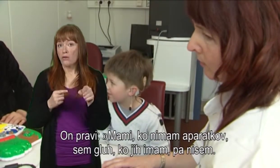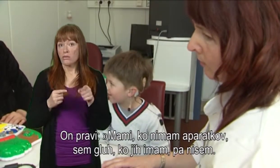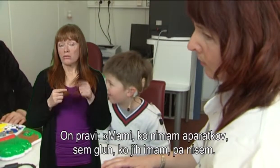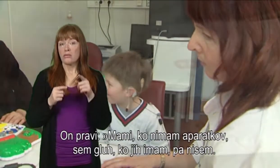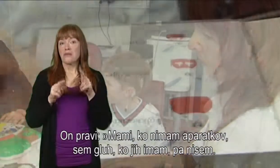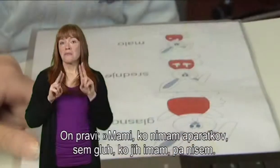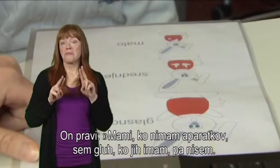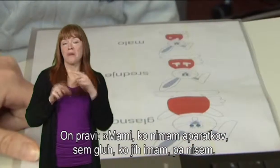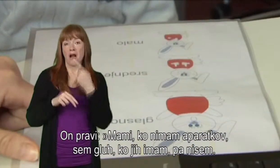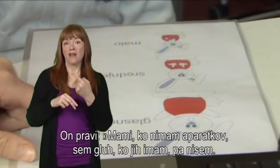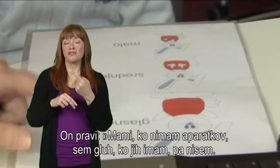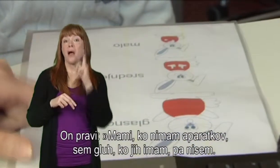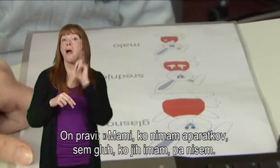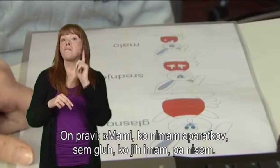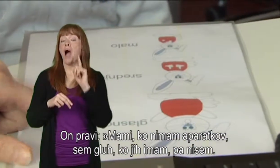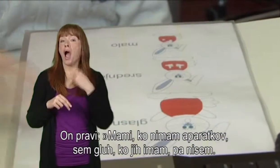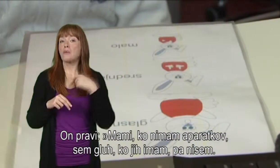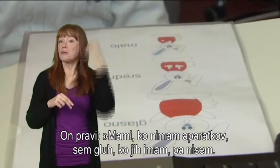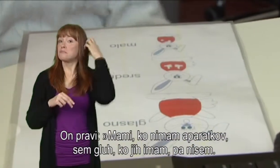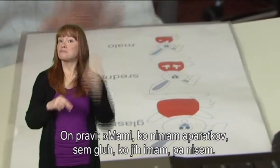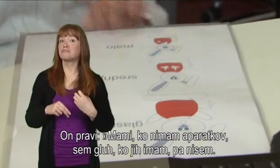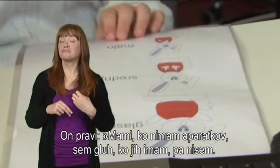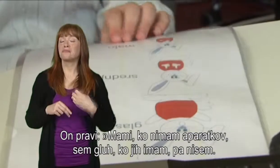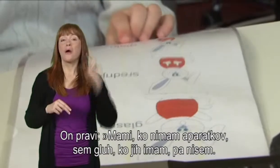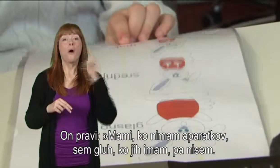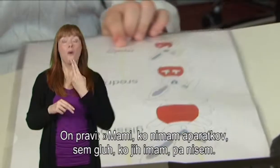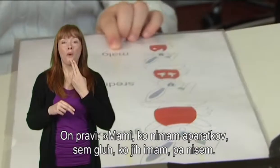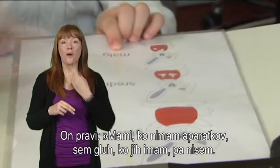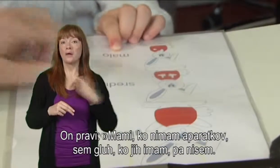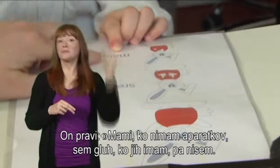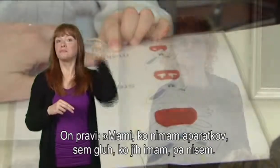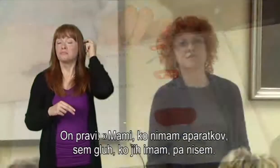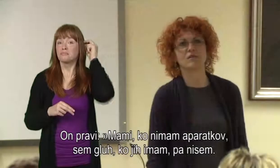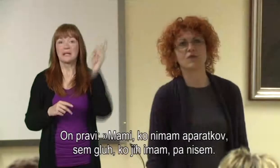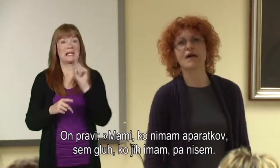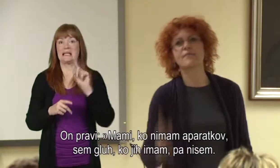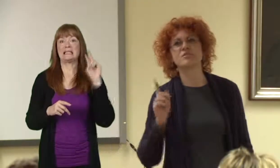pravi, mami, jaz, ki nimam aparat, ko sem gluh, ko imam pa aparat,